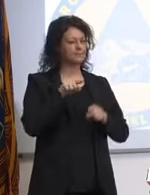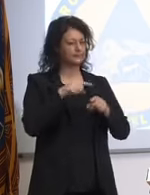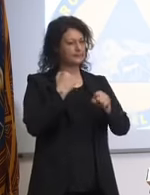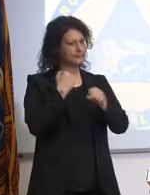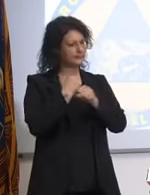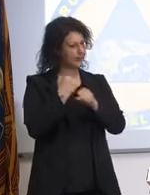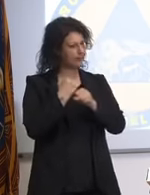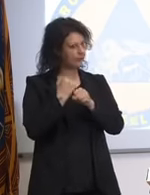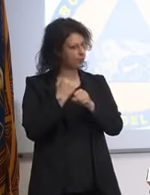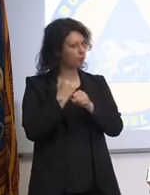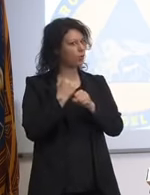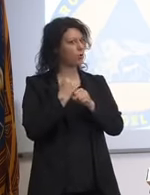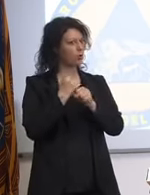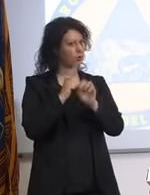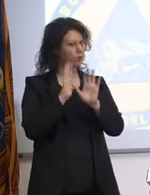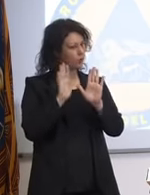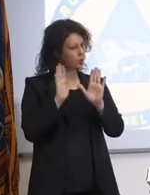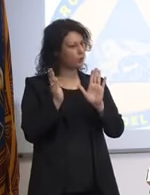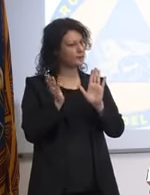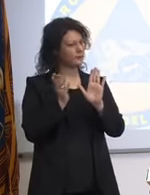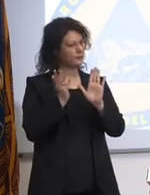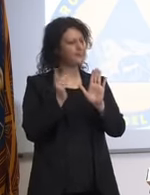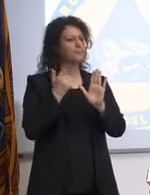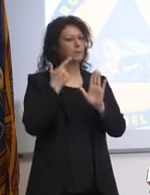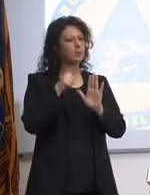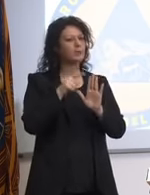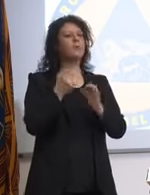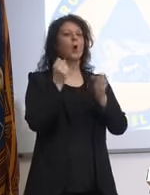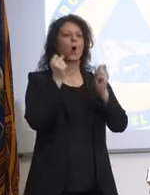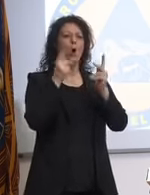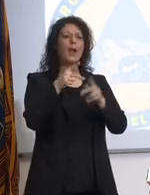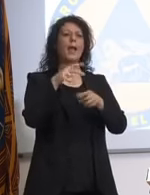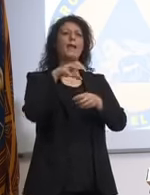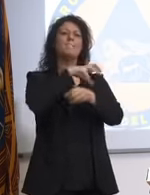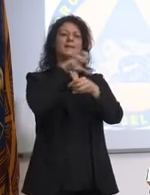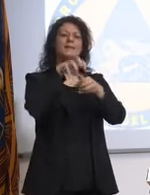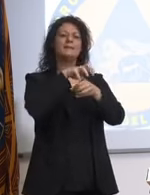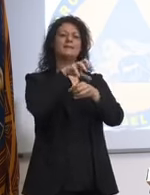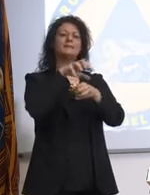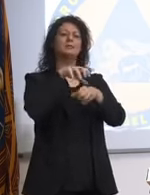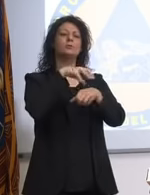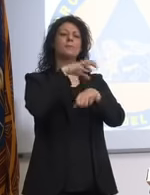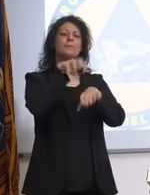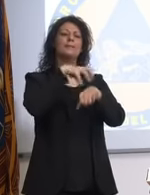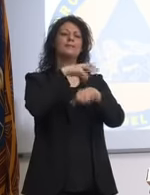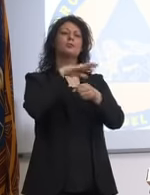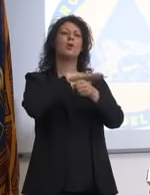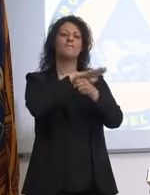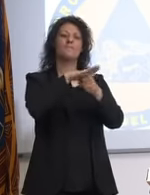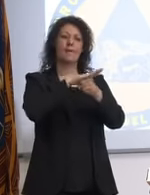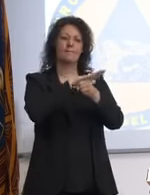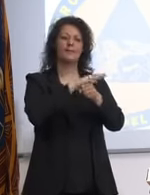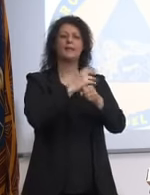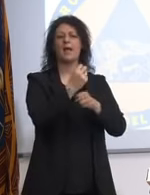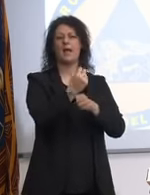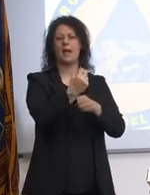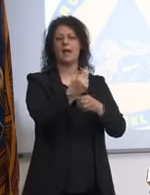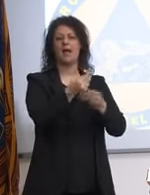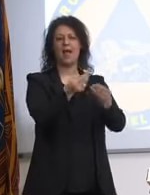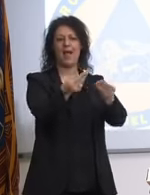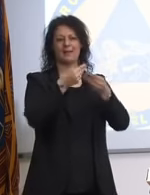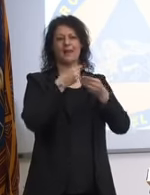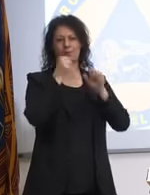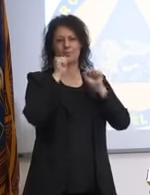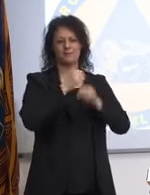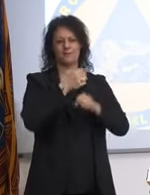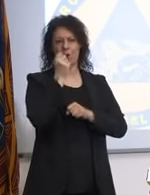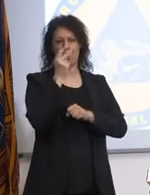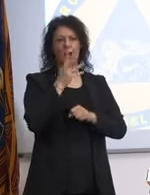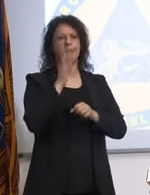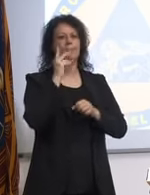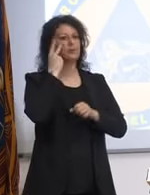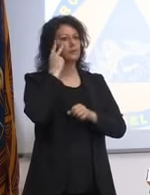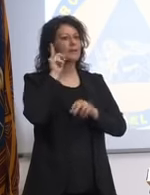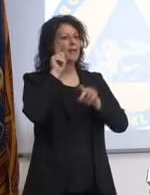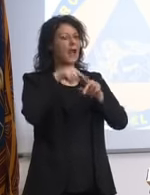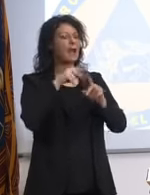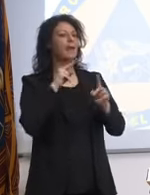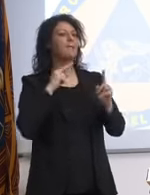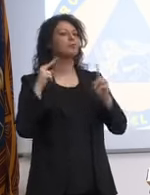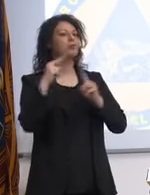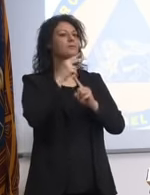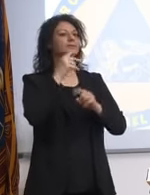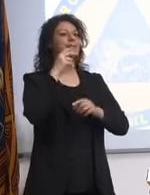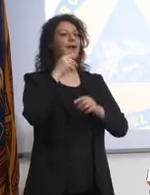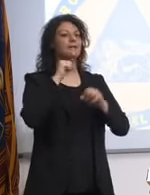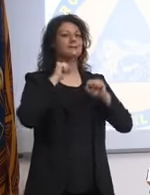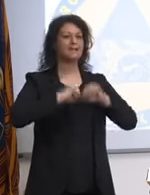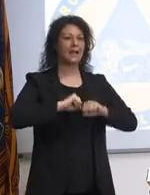ben venga la disponibilità del Ministro della Famiglia, ma poi c'è anche il tema sanitario e c'è il tema della scuola, insomma c'è un sacco di dibattito